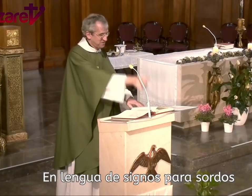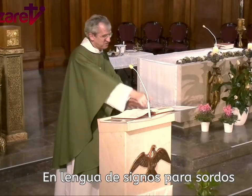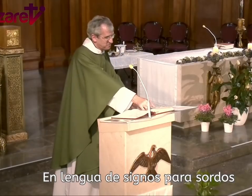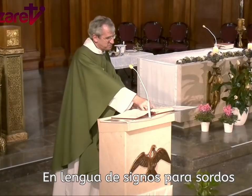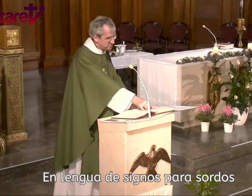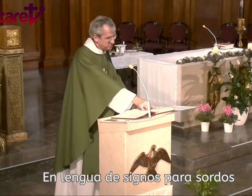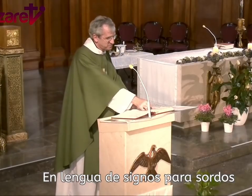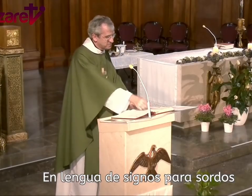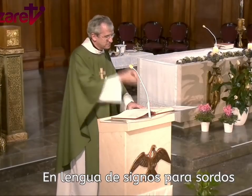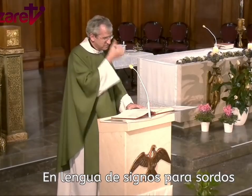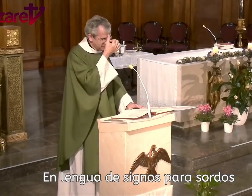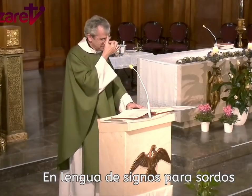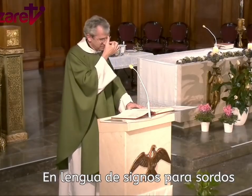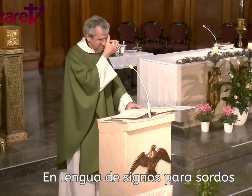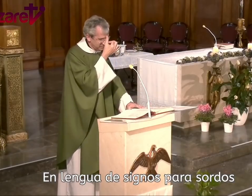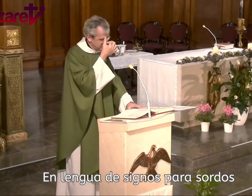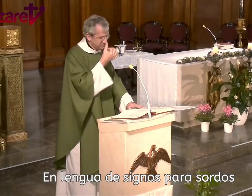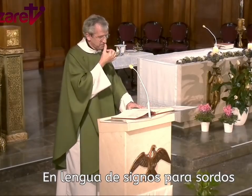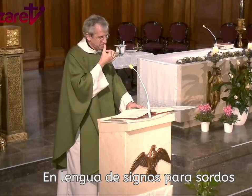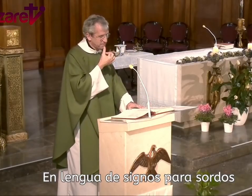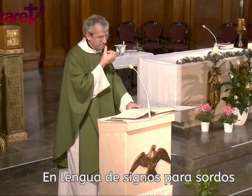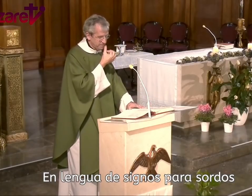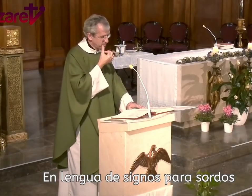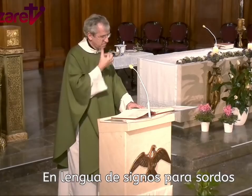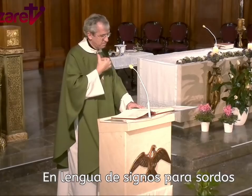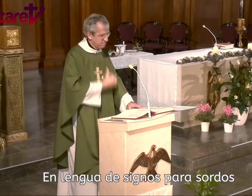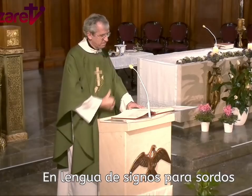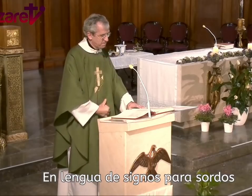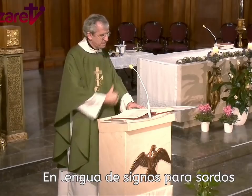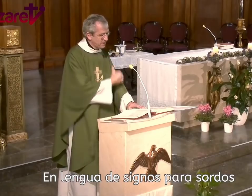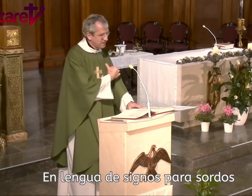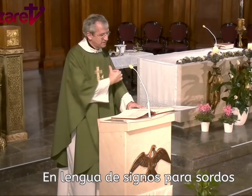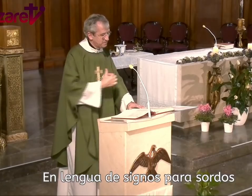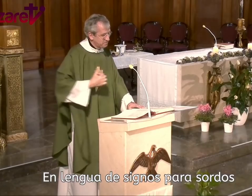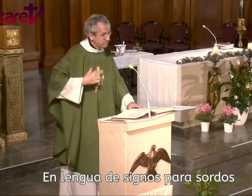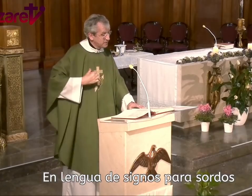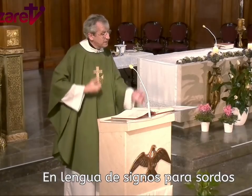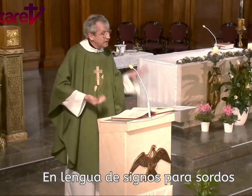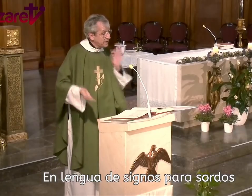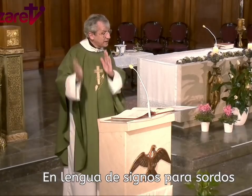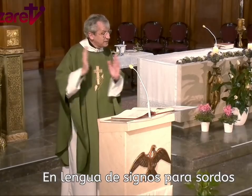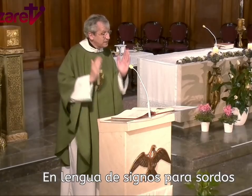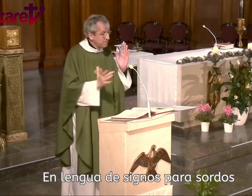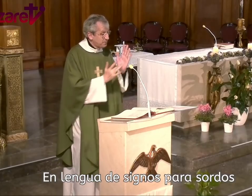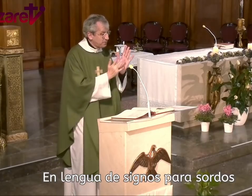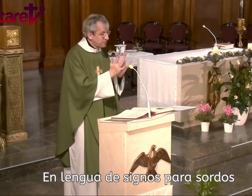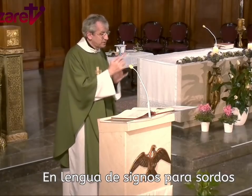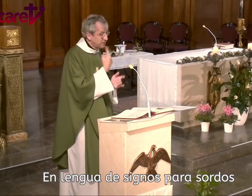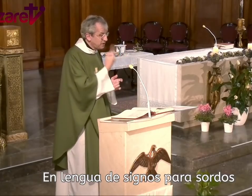aquel tiempo dijo